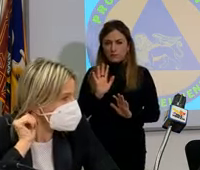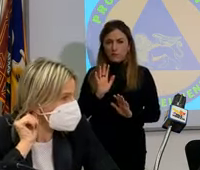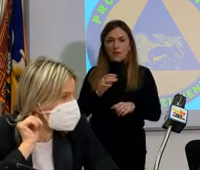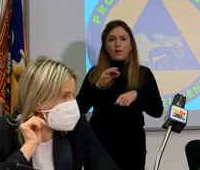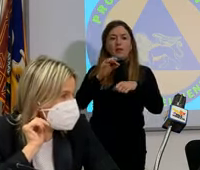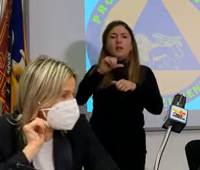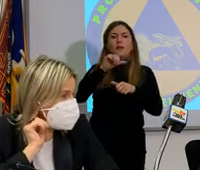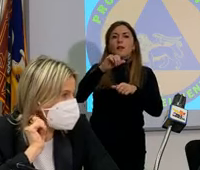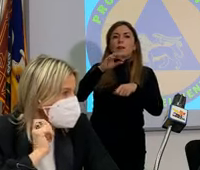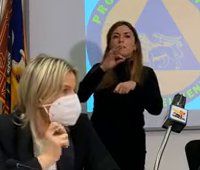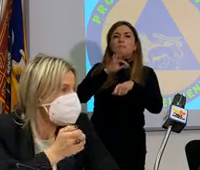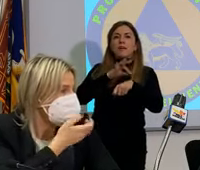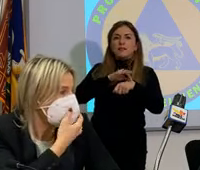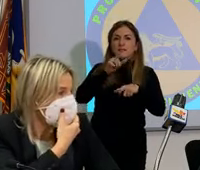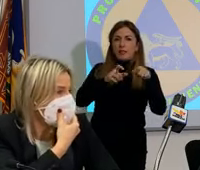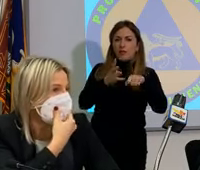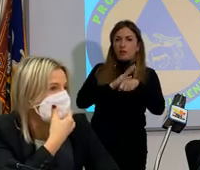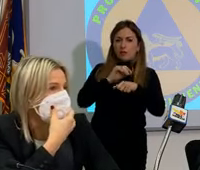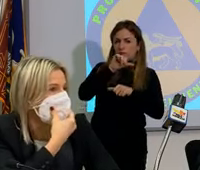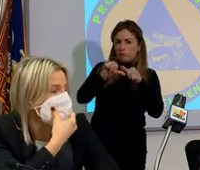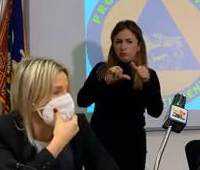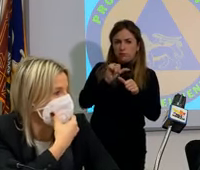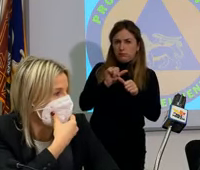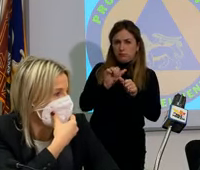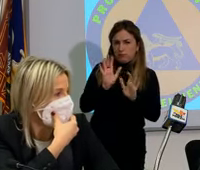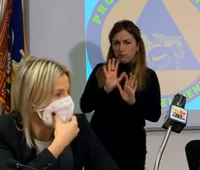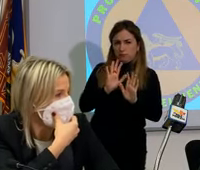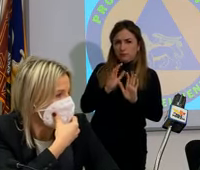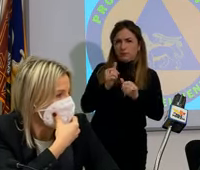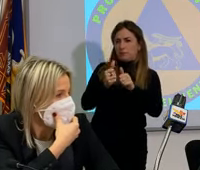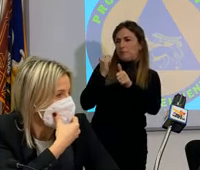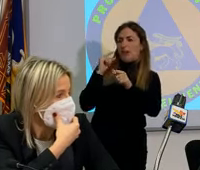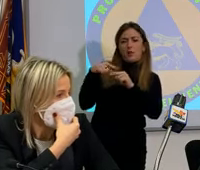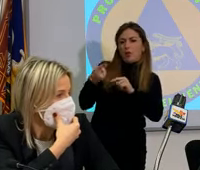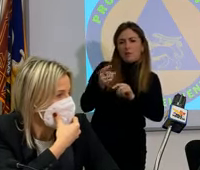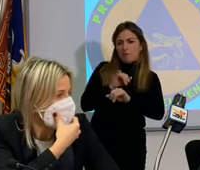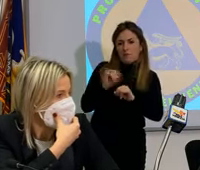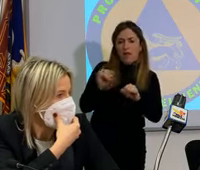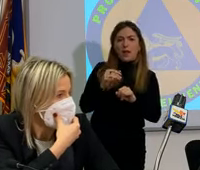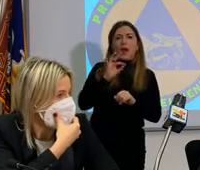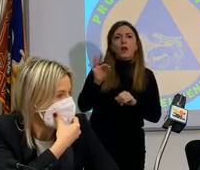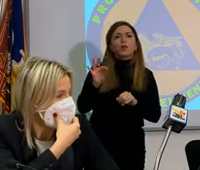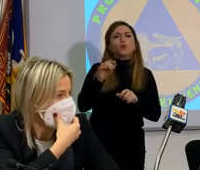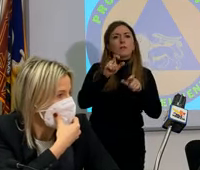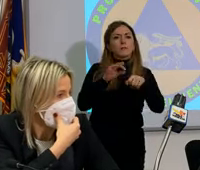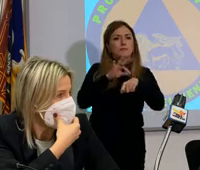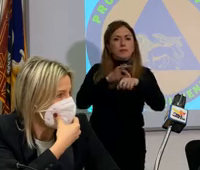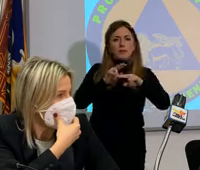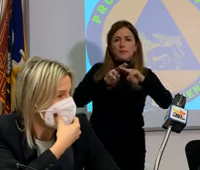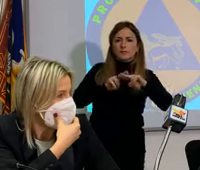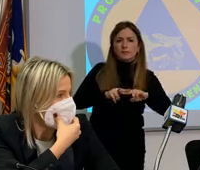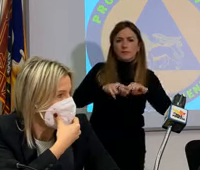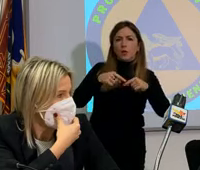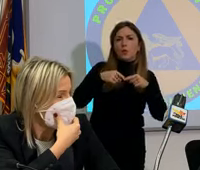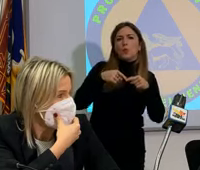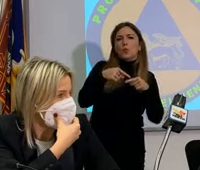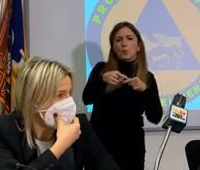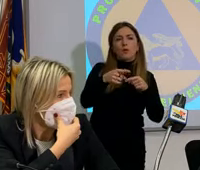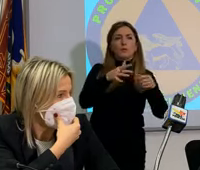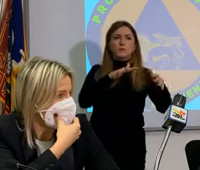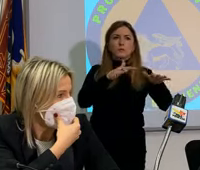corvino nato un 9 veloce non lo è stato nella prima fase nella seconda fase sono pazienti che restano in terapia intensiva a lungo se la degenza media